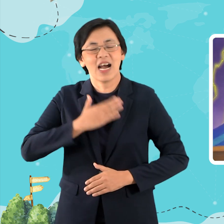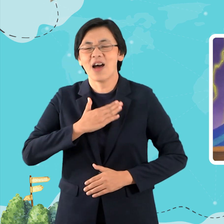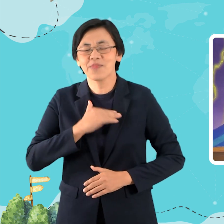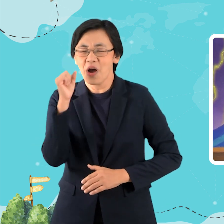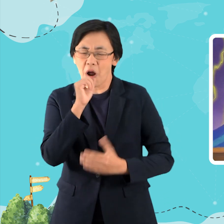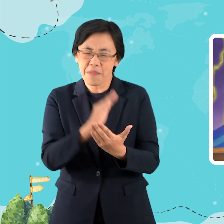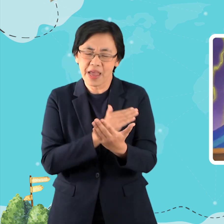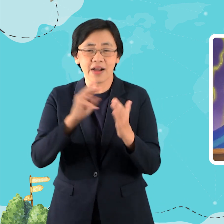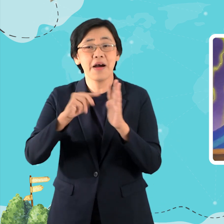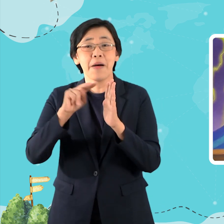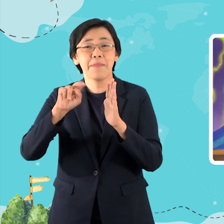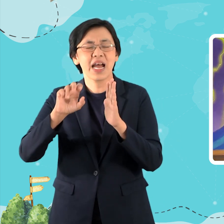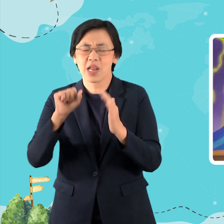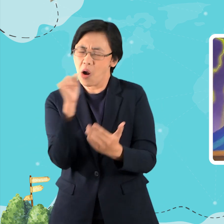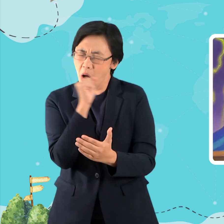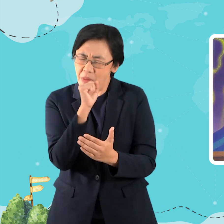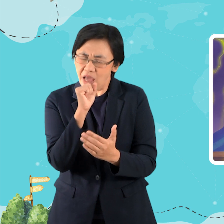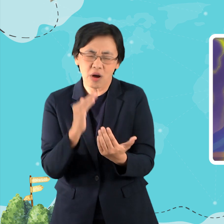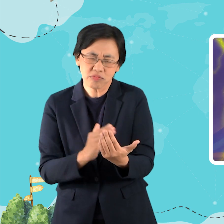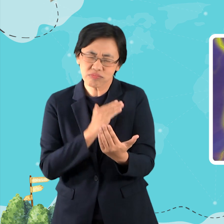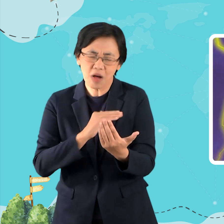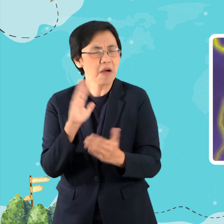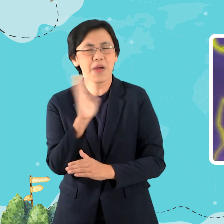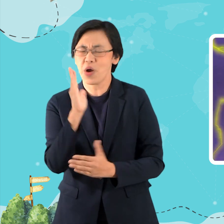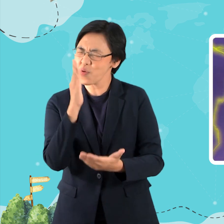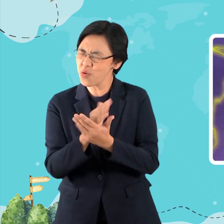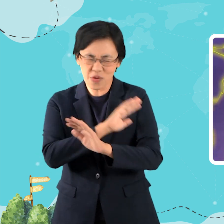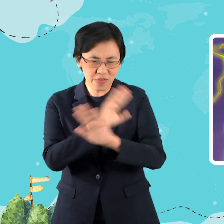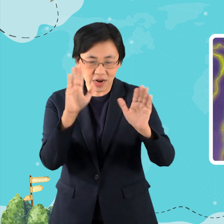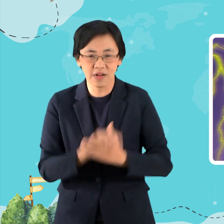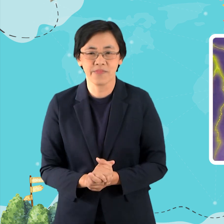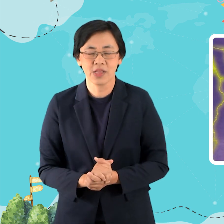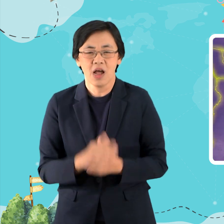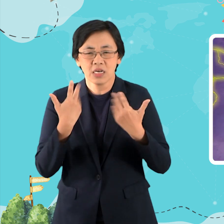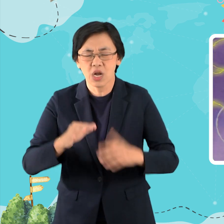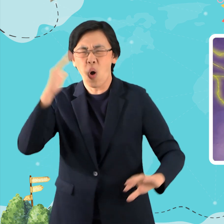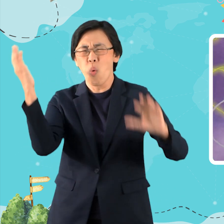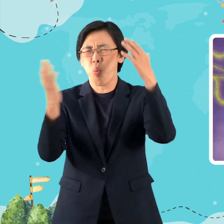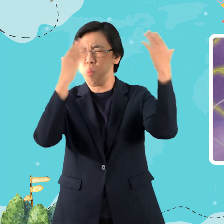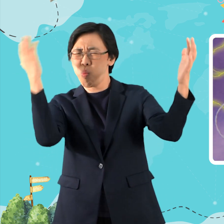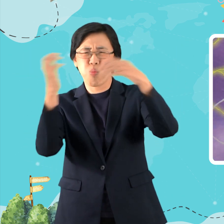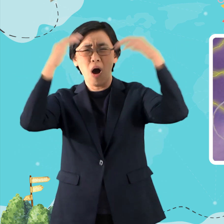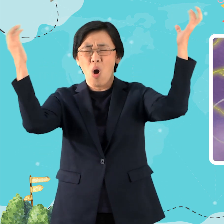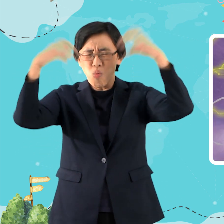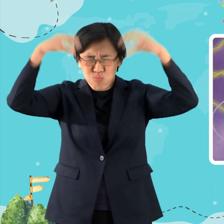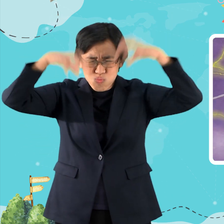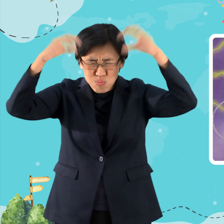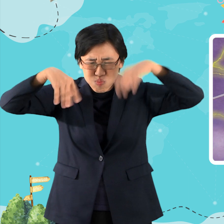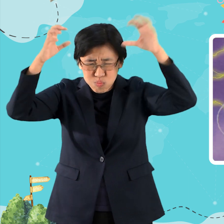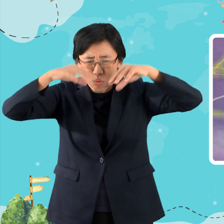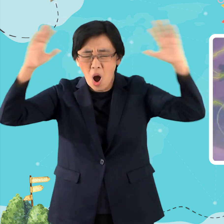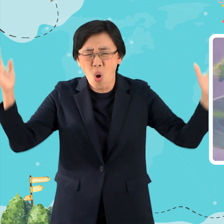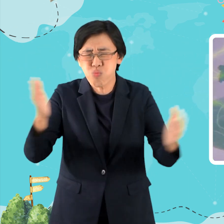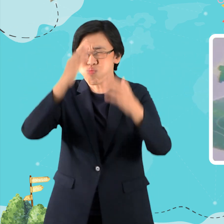งมานิสอีกต่อไปทันใดนั้นก็เกิดพายุรุนแรงและฝนตกหนักตามม